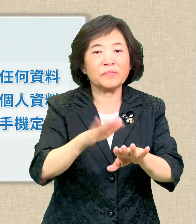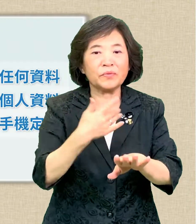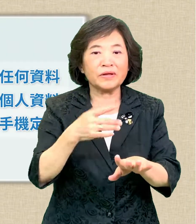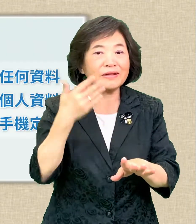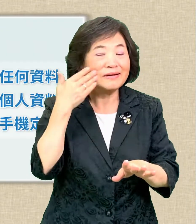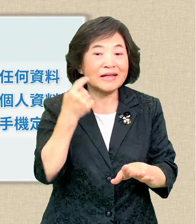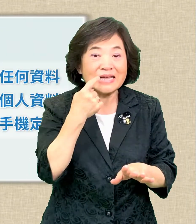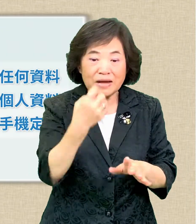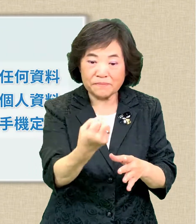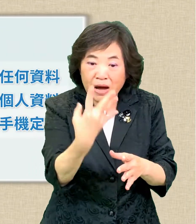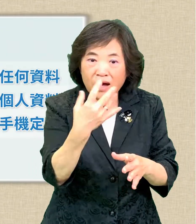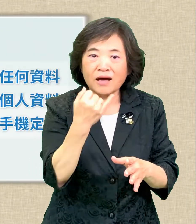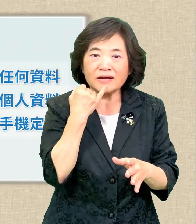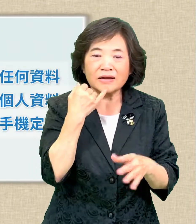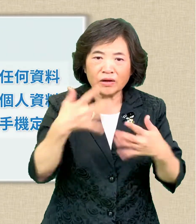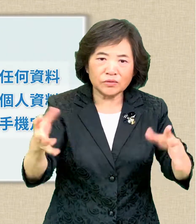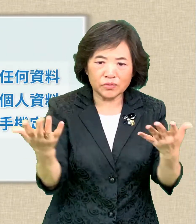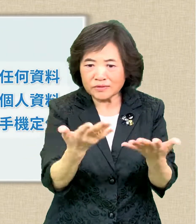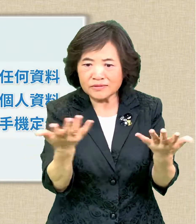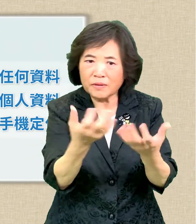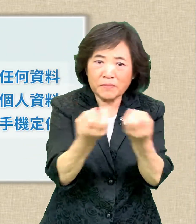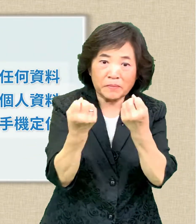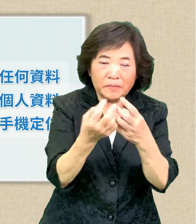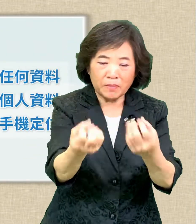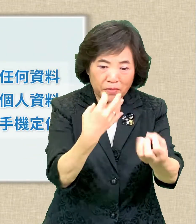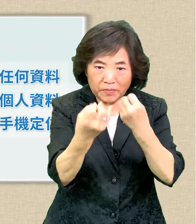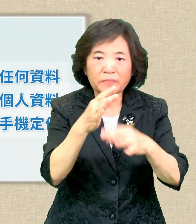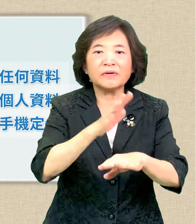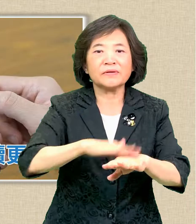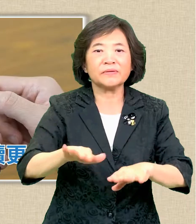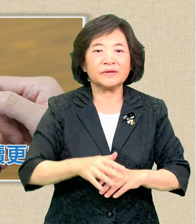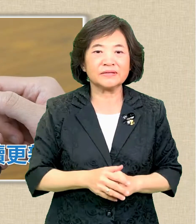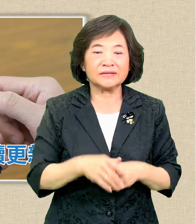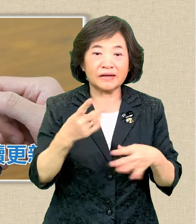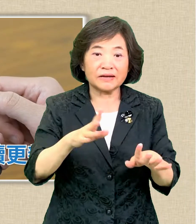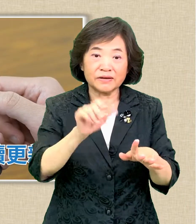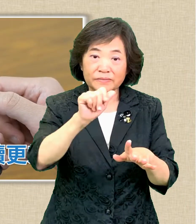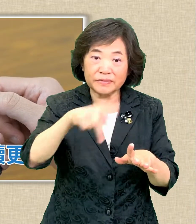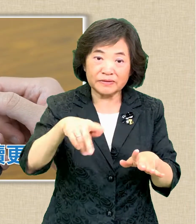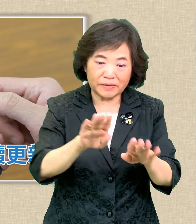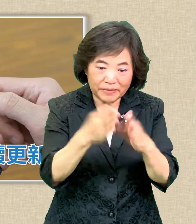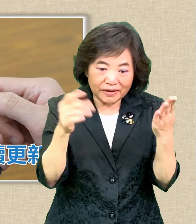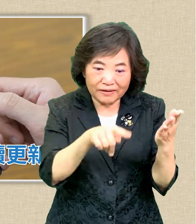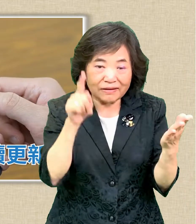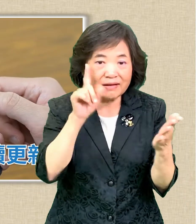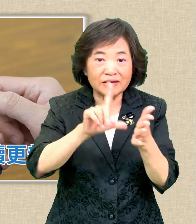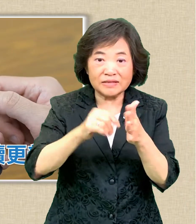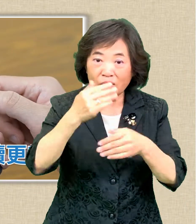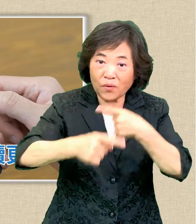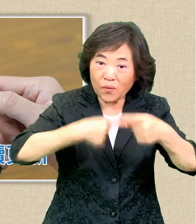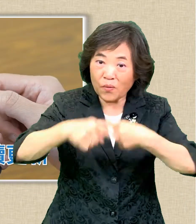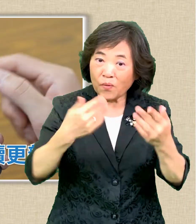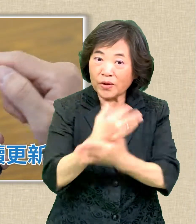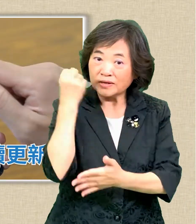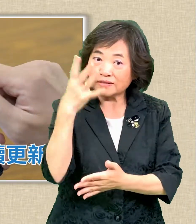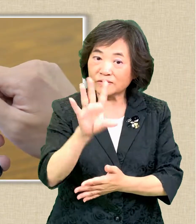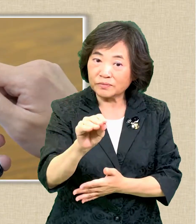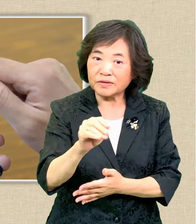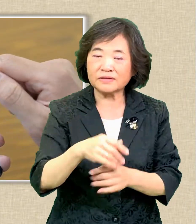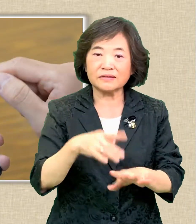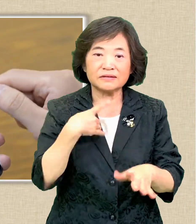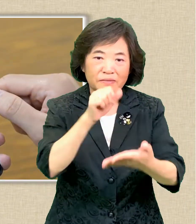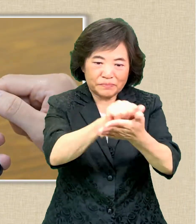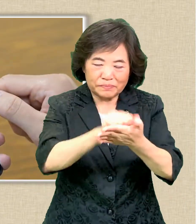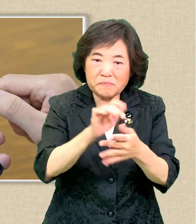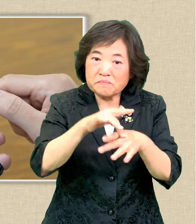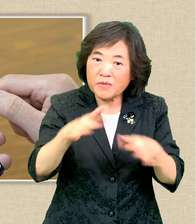只要迅速打开蓝牙，接触通知，让通知显现，同时抗议。APP 输入时间持续更新，是在